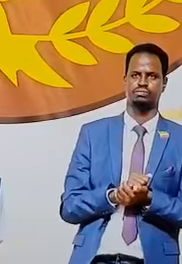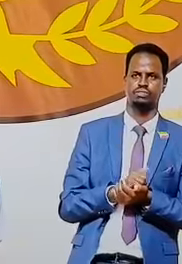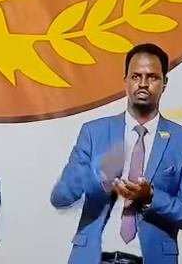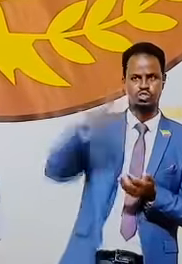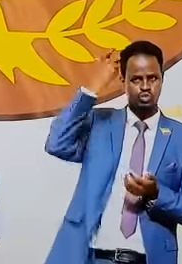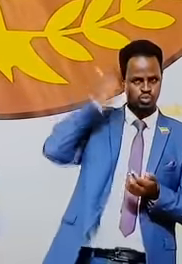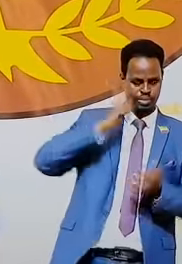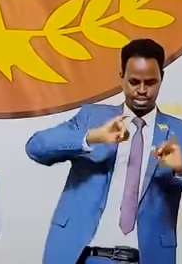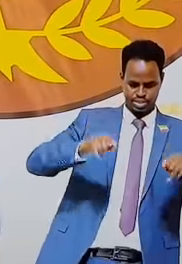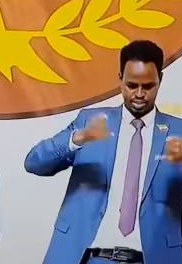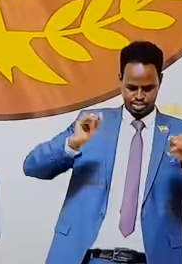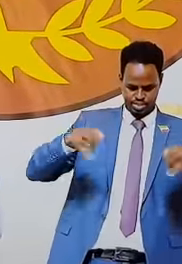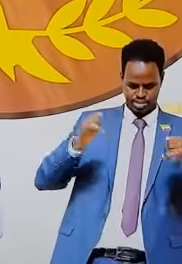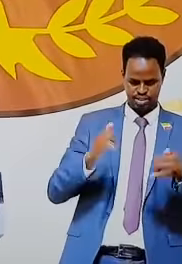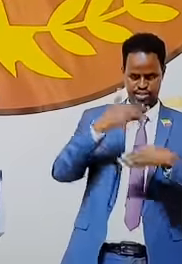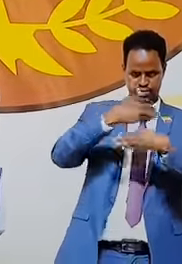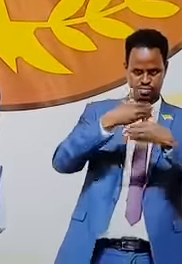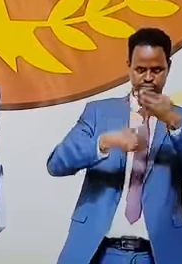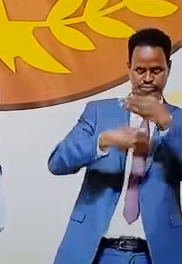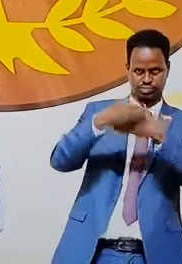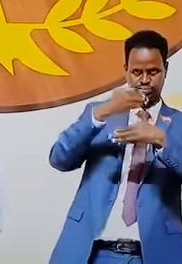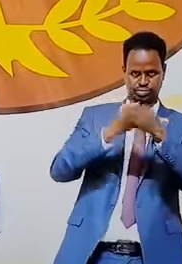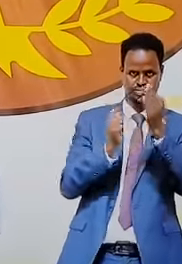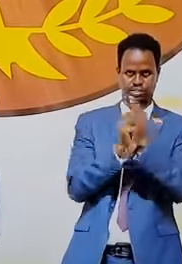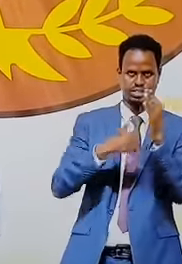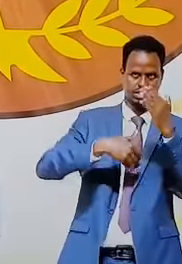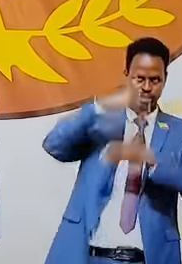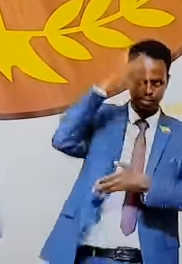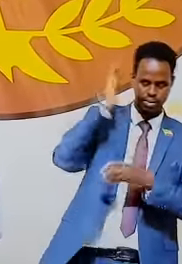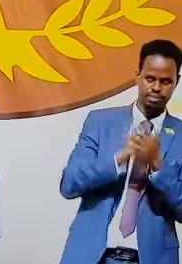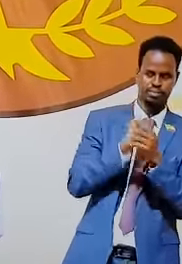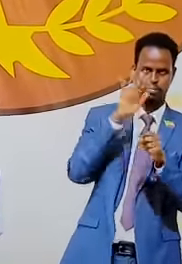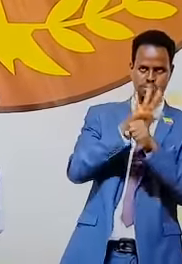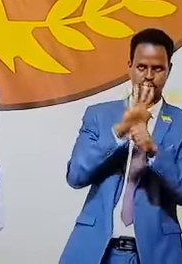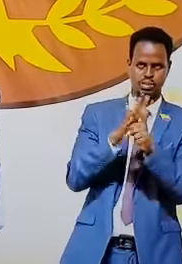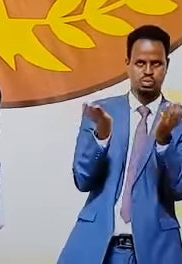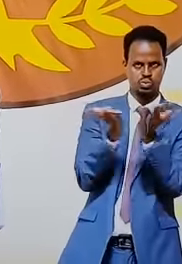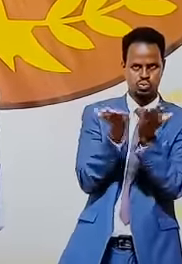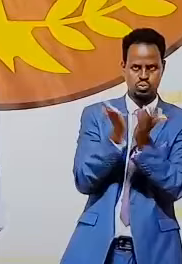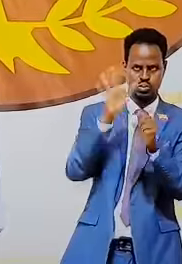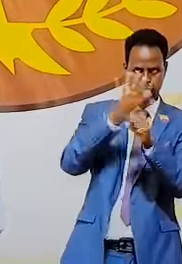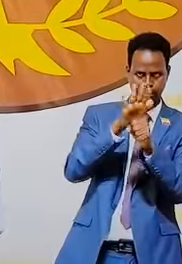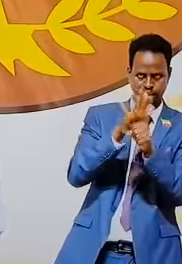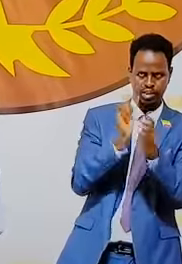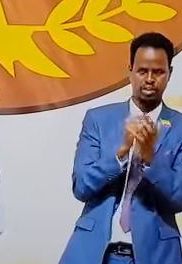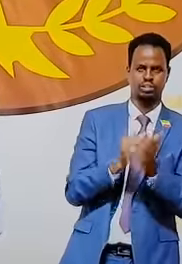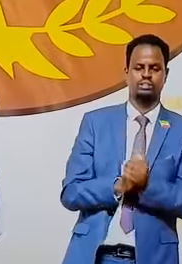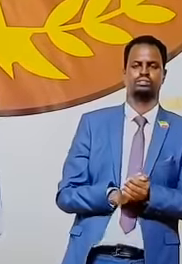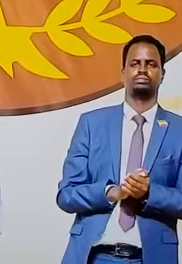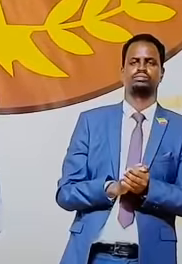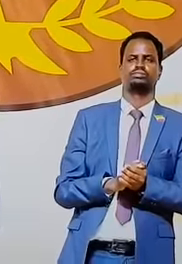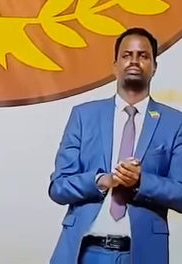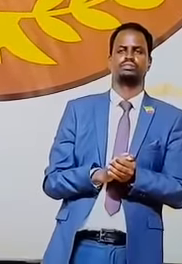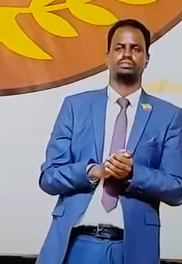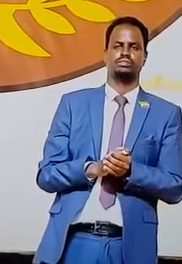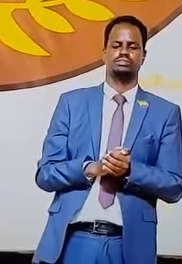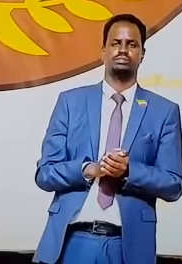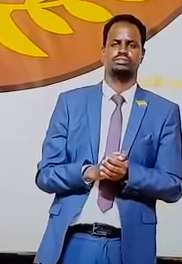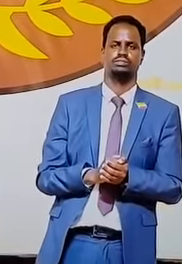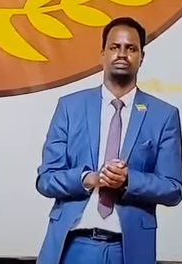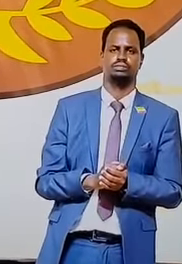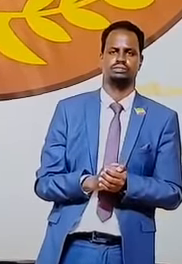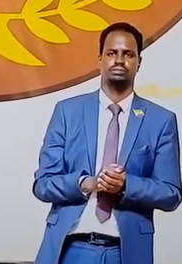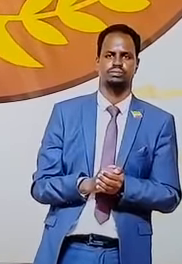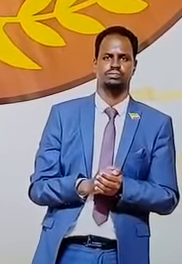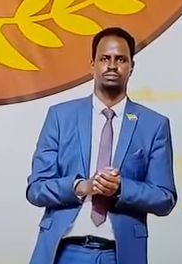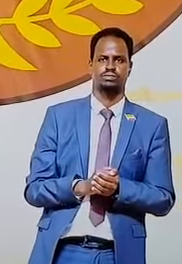oo dalalka burbur oo dhan waxna siya waxna emergency ma hadhe waa sadaqo sadaqada rasuulkiina uu qaadan jiray